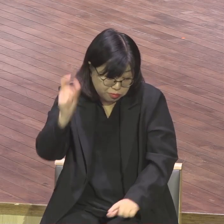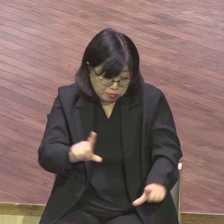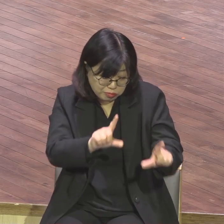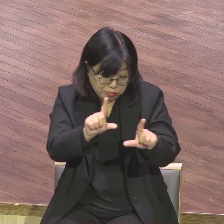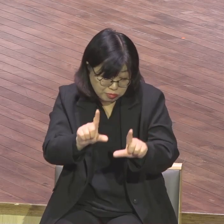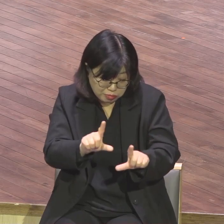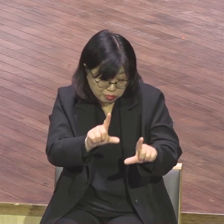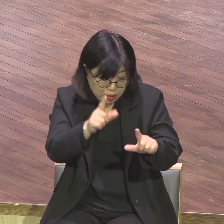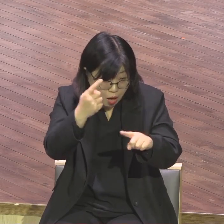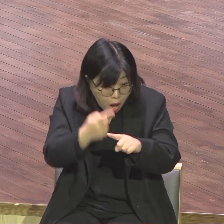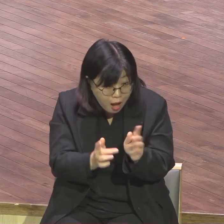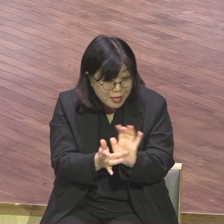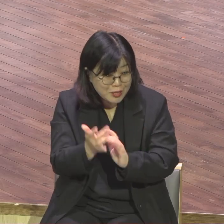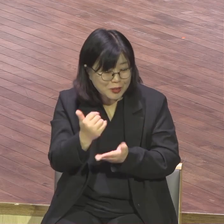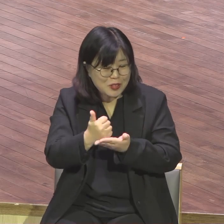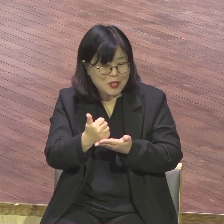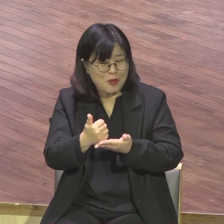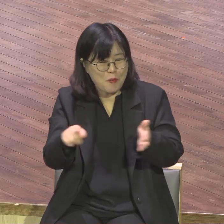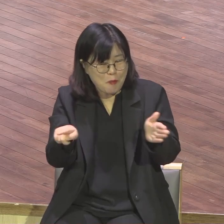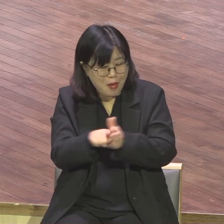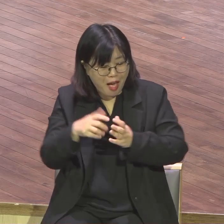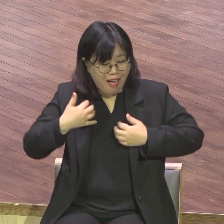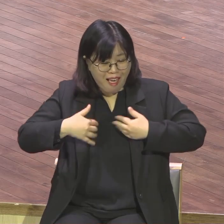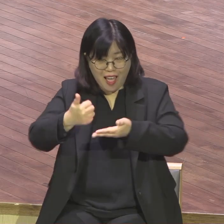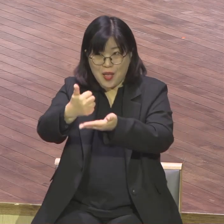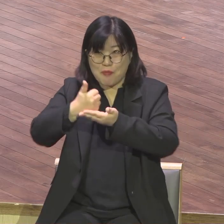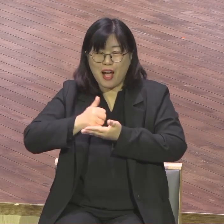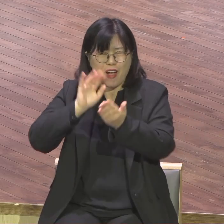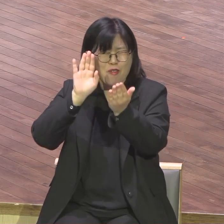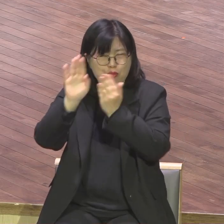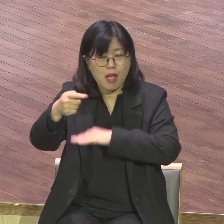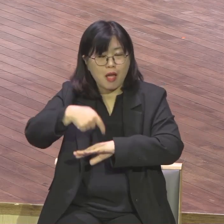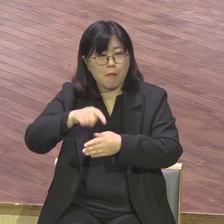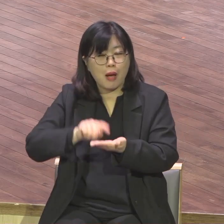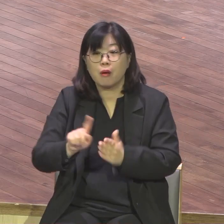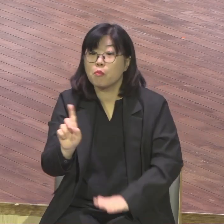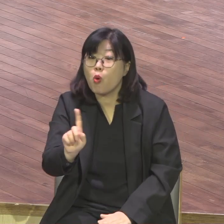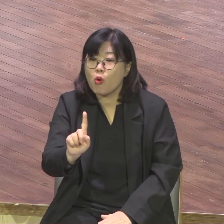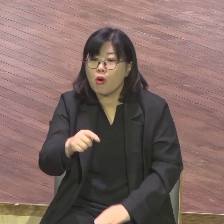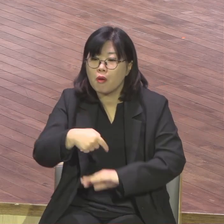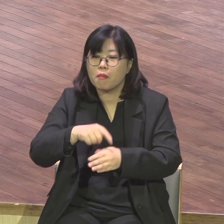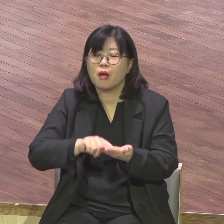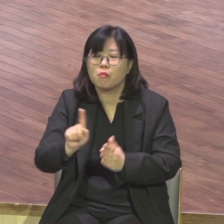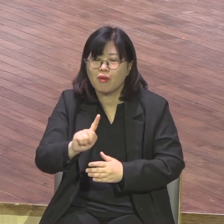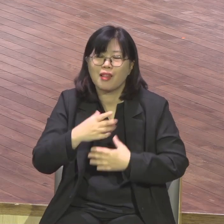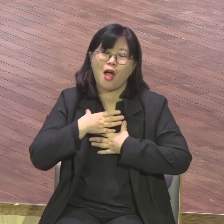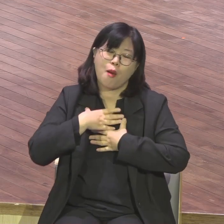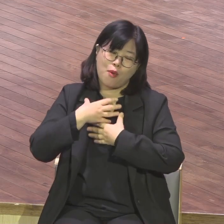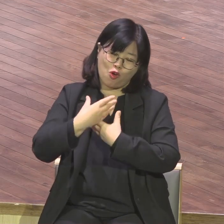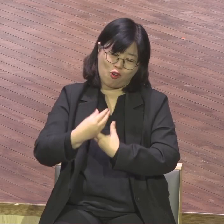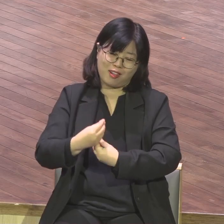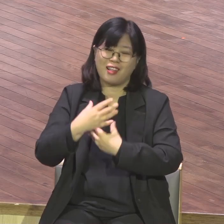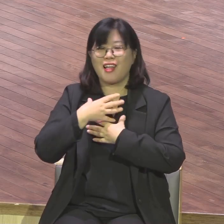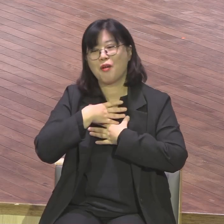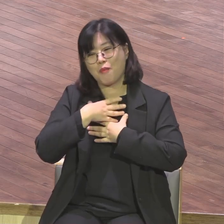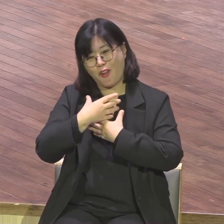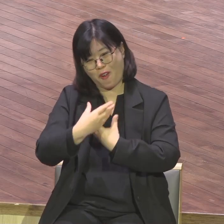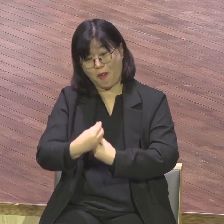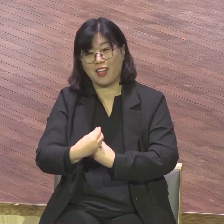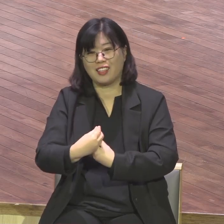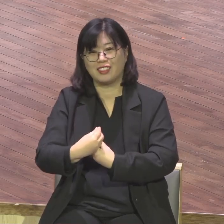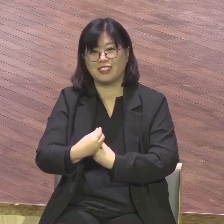평안하다. 이제 내 마음이 평안하다라는 고백입니다. 제가 전도를 많이 해봐서 압니다.